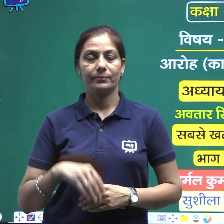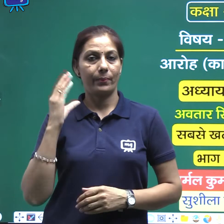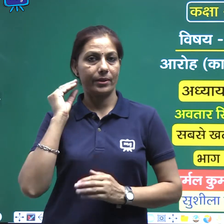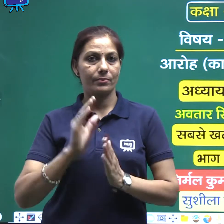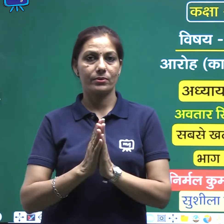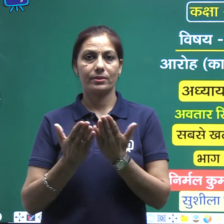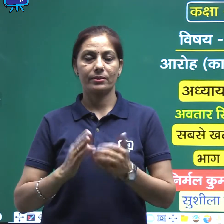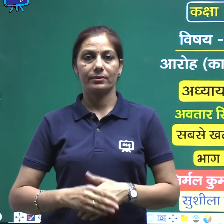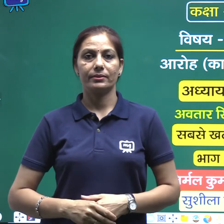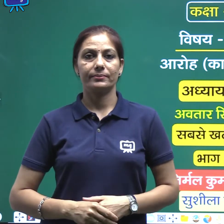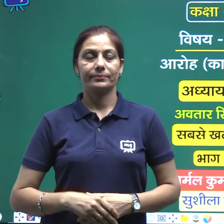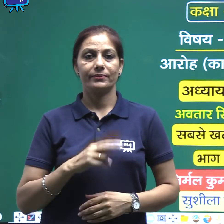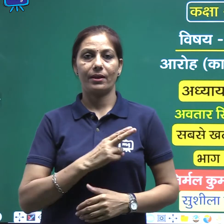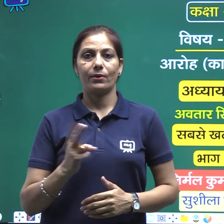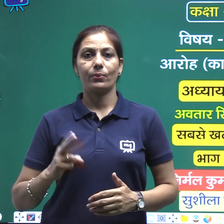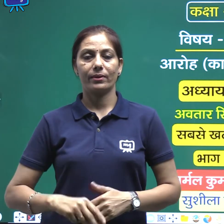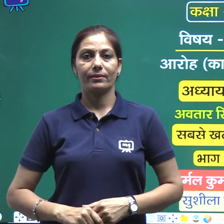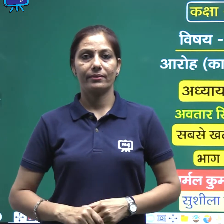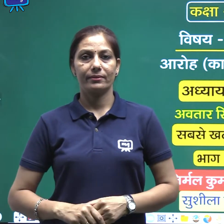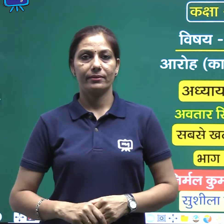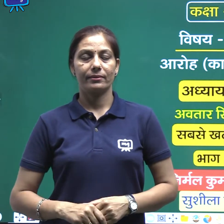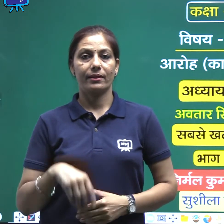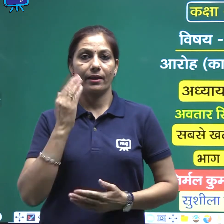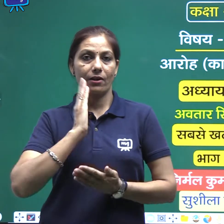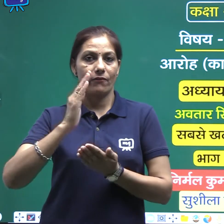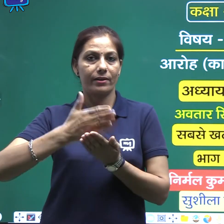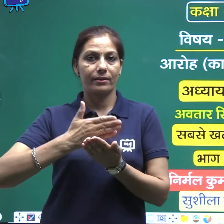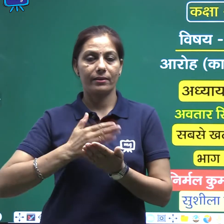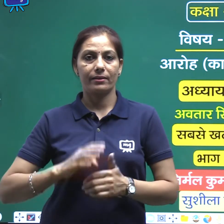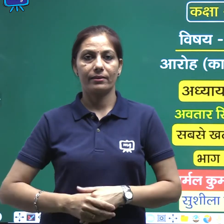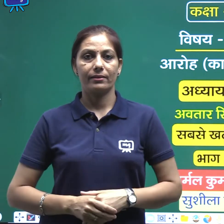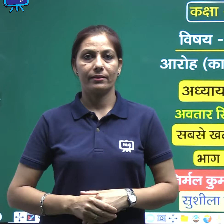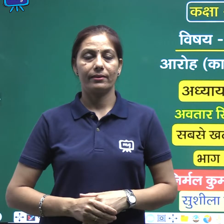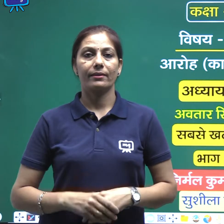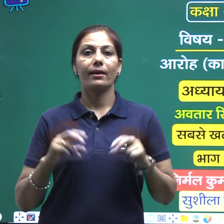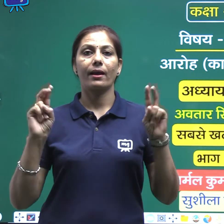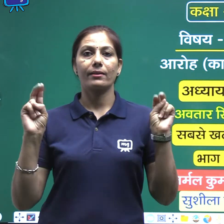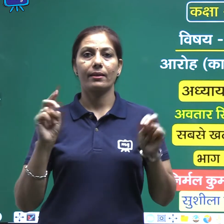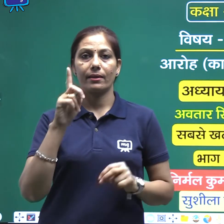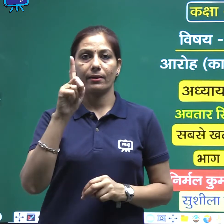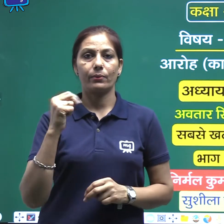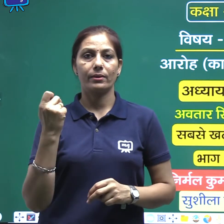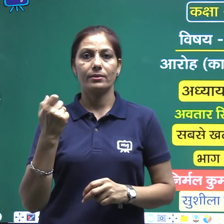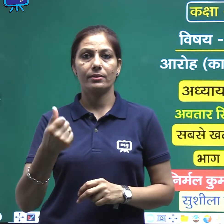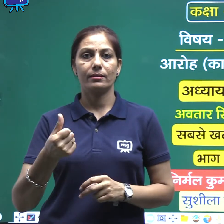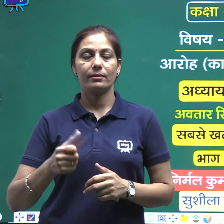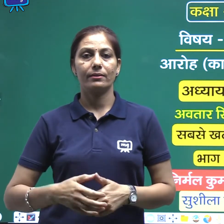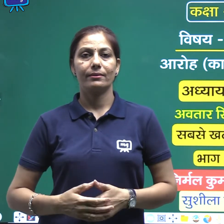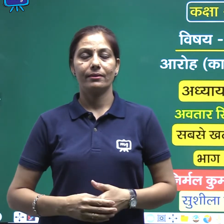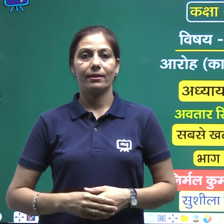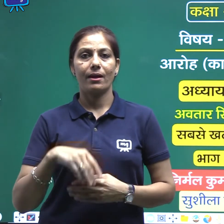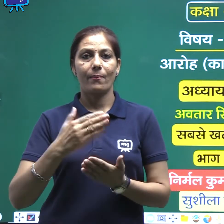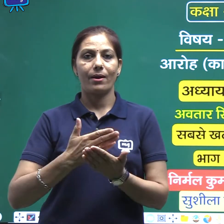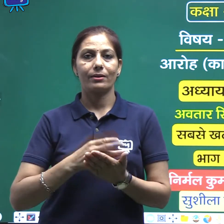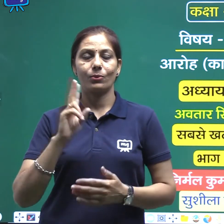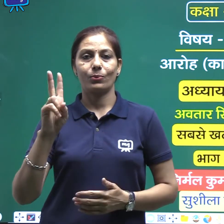पाठ्य पुस्तक आरोह के काव्यखंड के अध्याय 19 का भाग